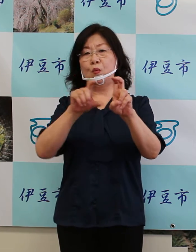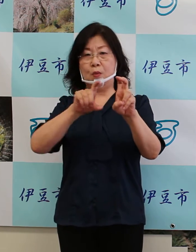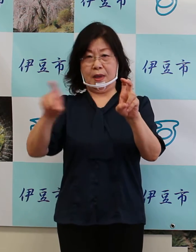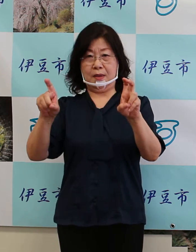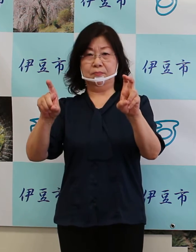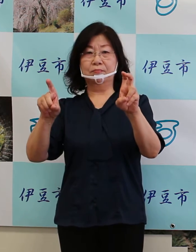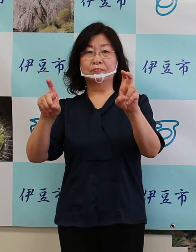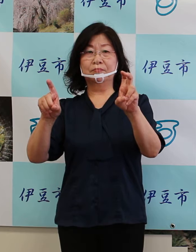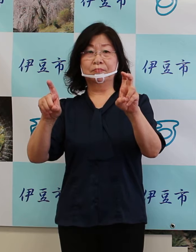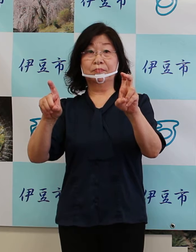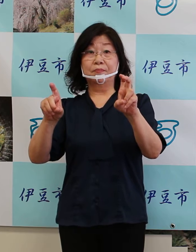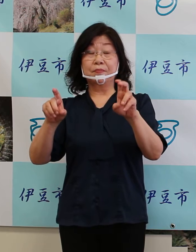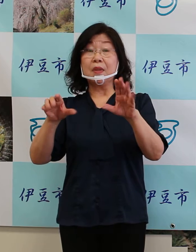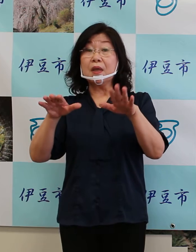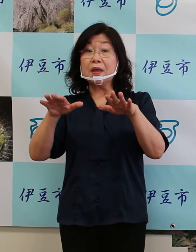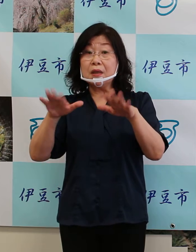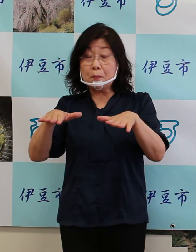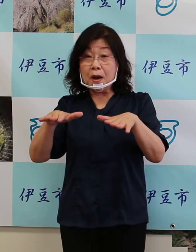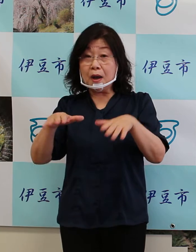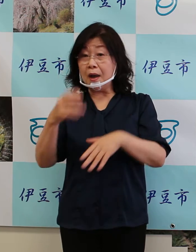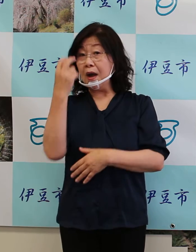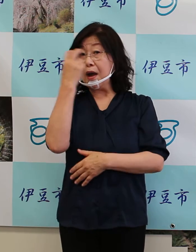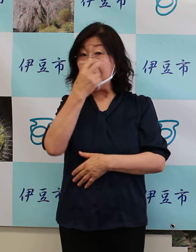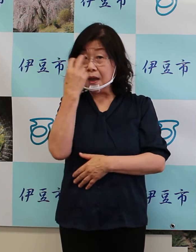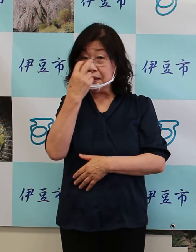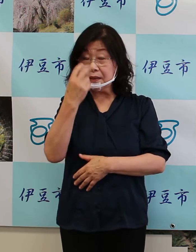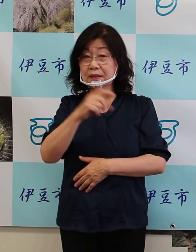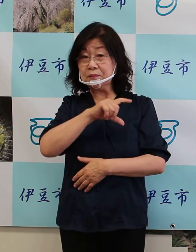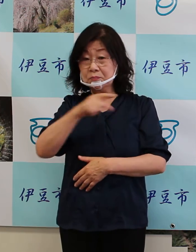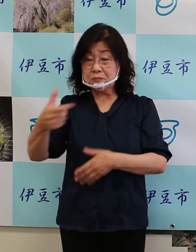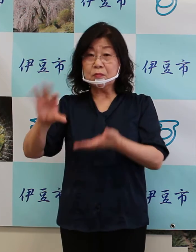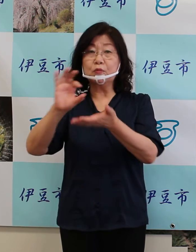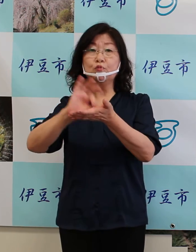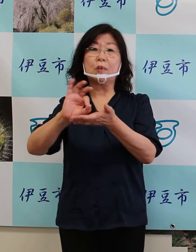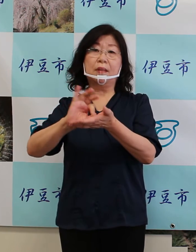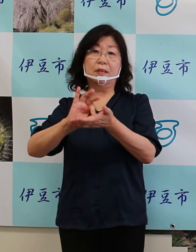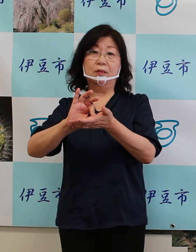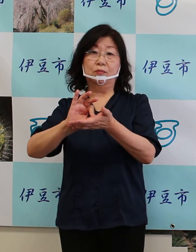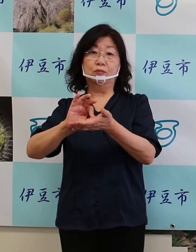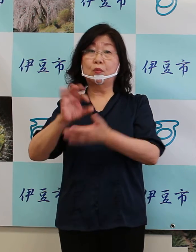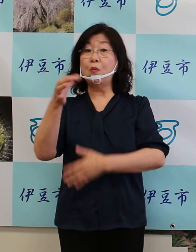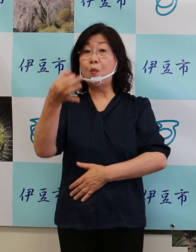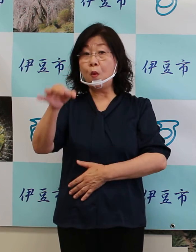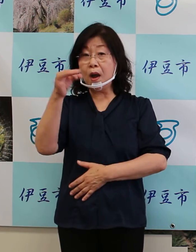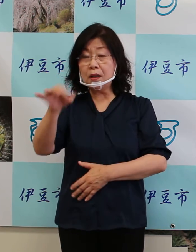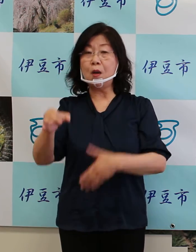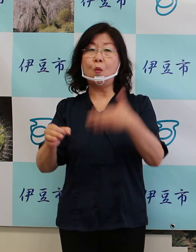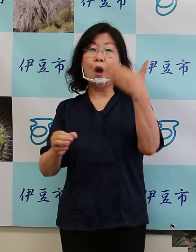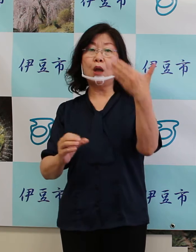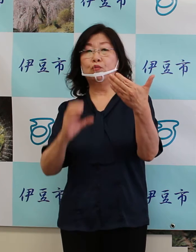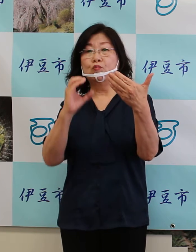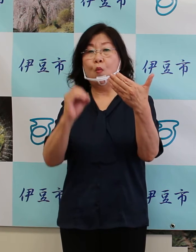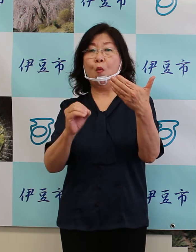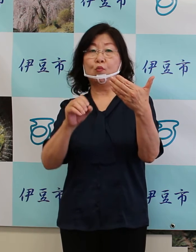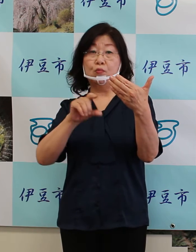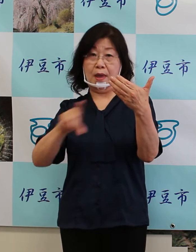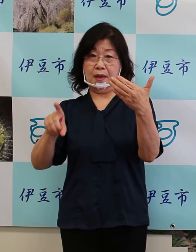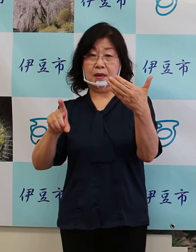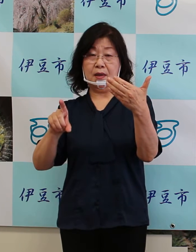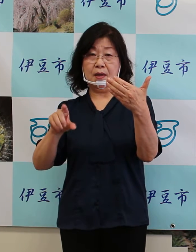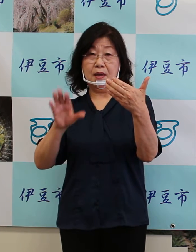今公共施設の管理等に使っている予算が9億円ですので、今まで以上